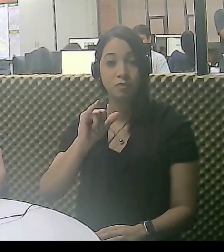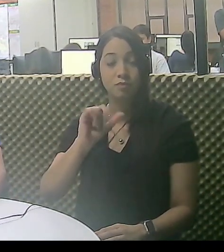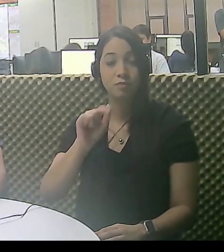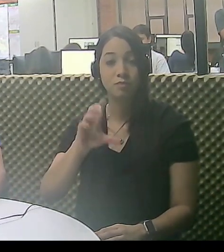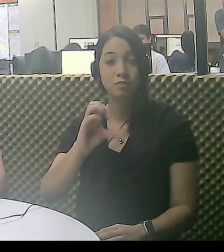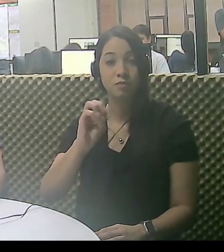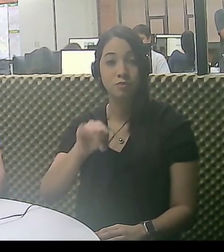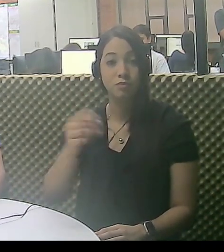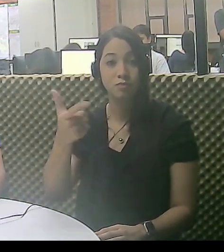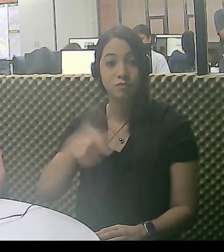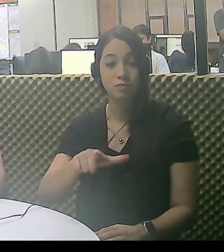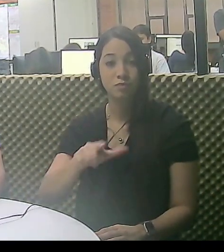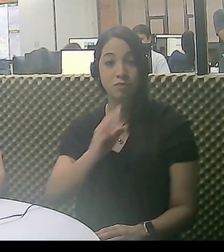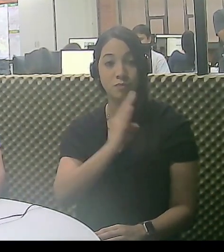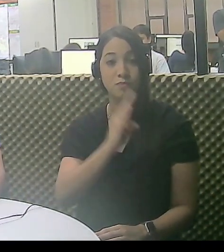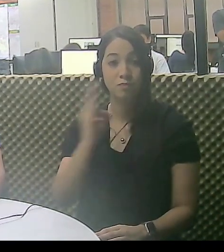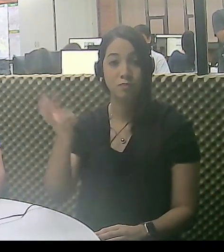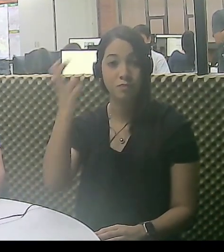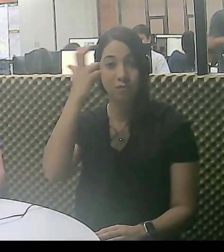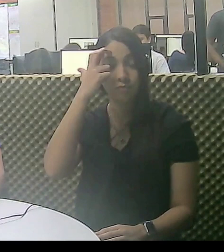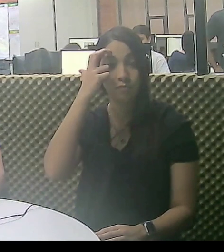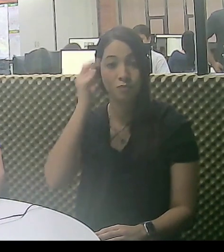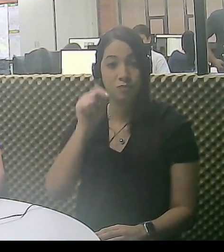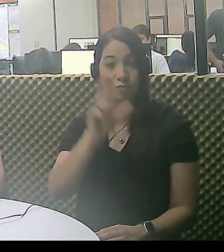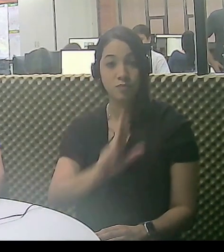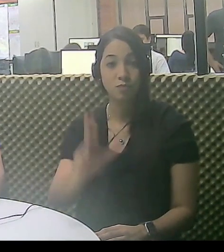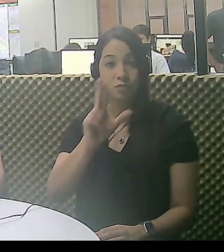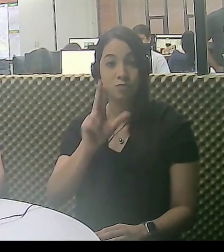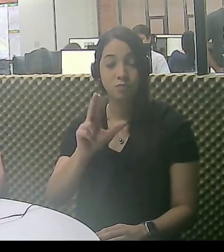bibliotecacultural.ud@gmail.com. Repetindo,